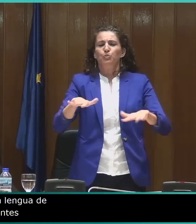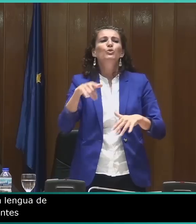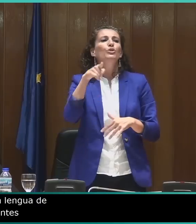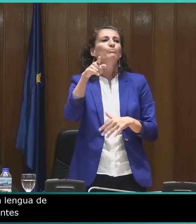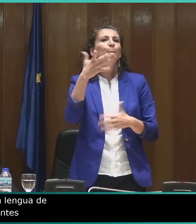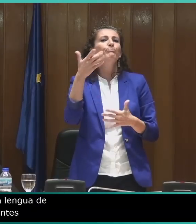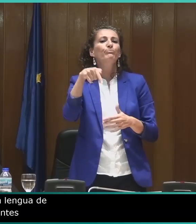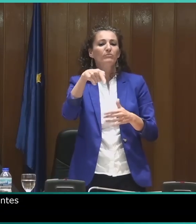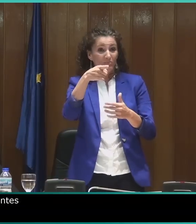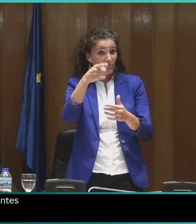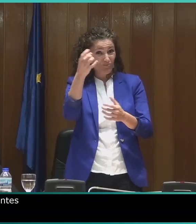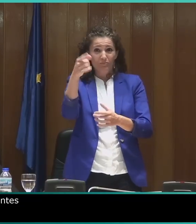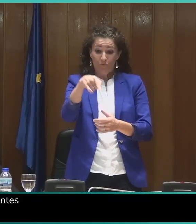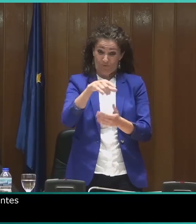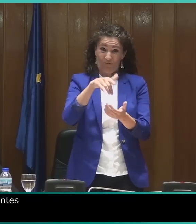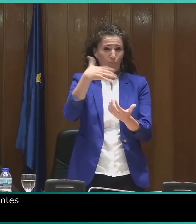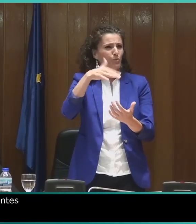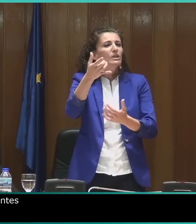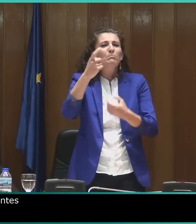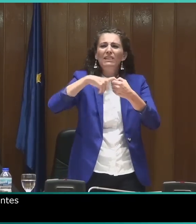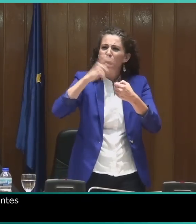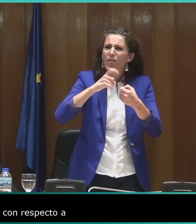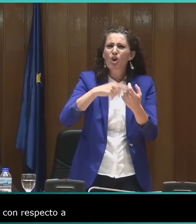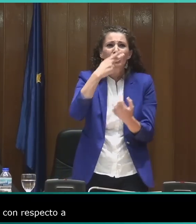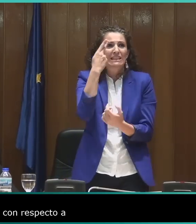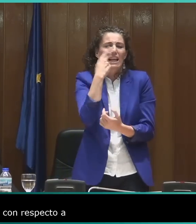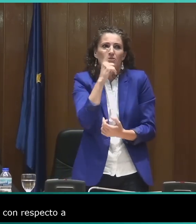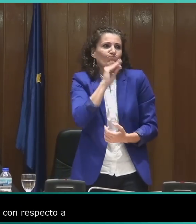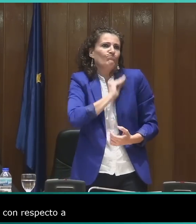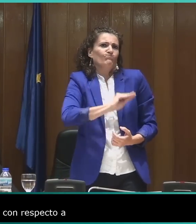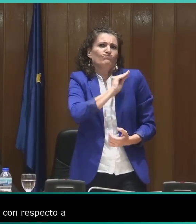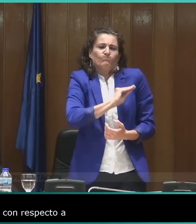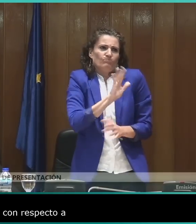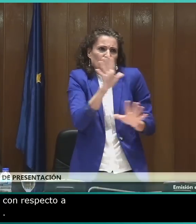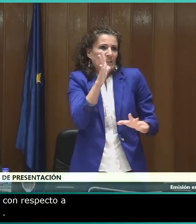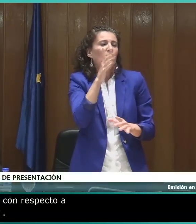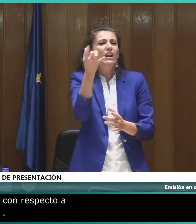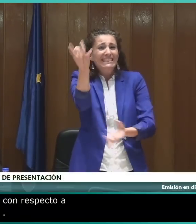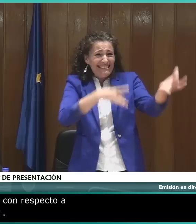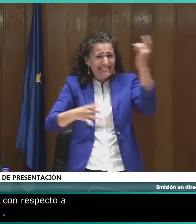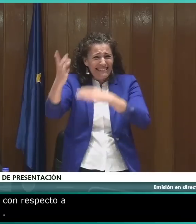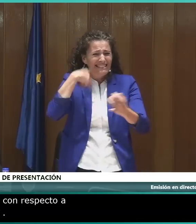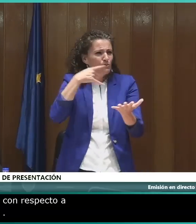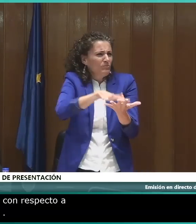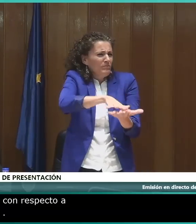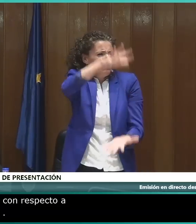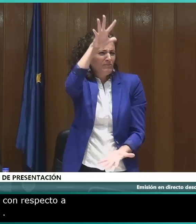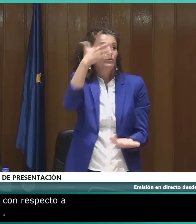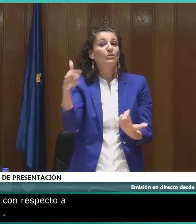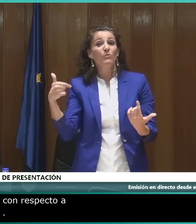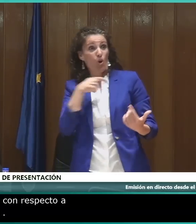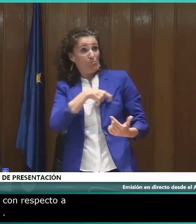cosa con respecto a las comunicaciones. Para nosotros ha sido increíble